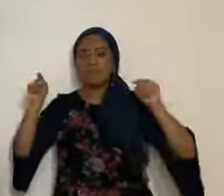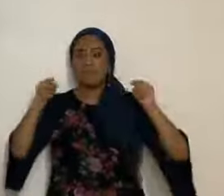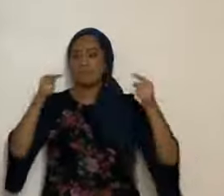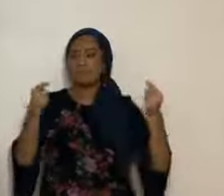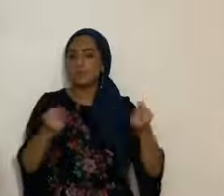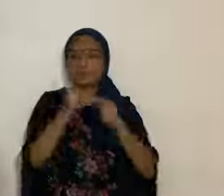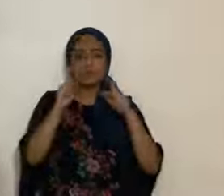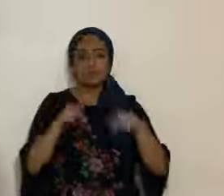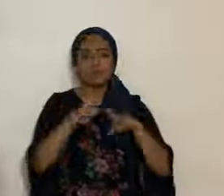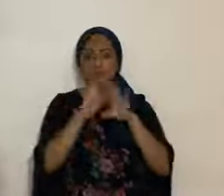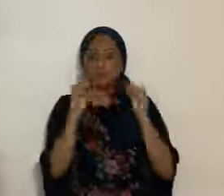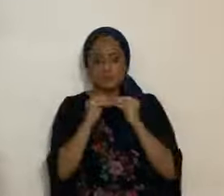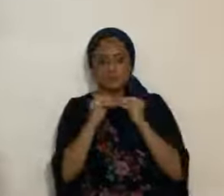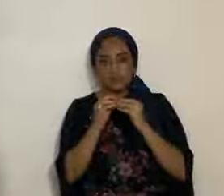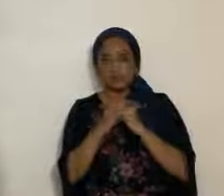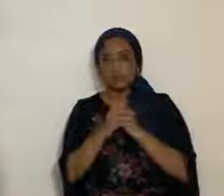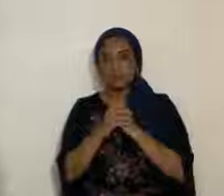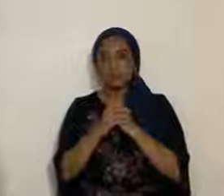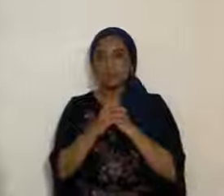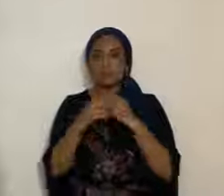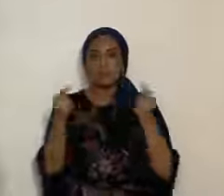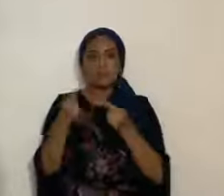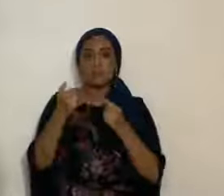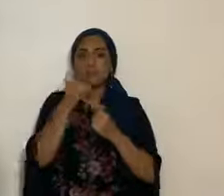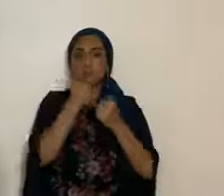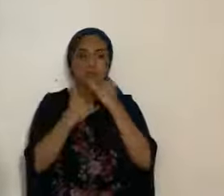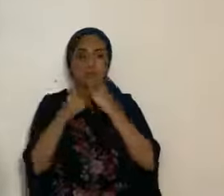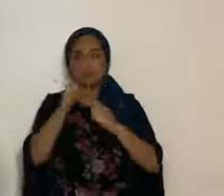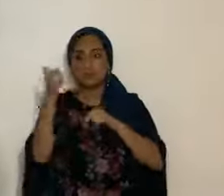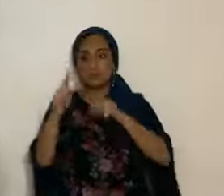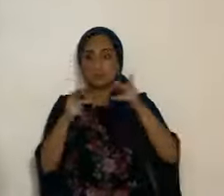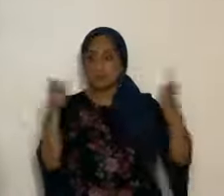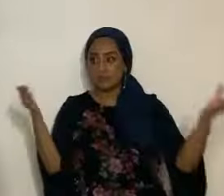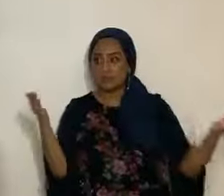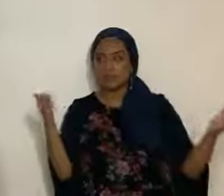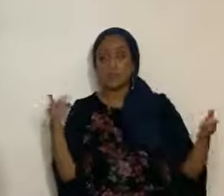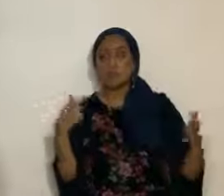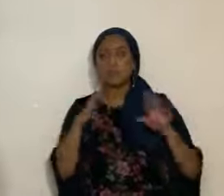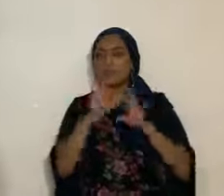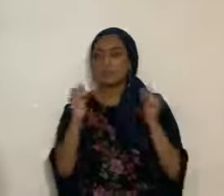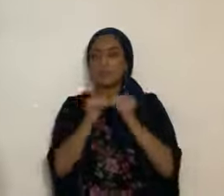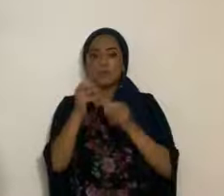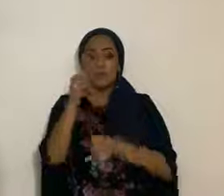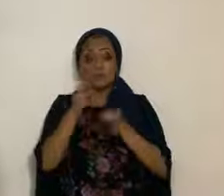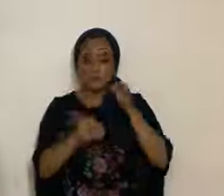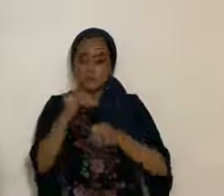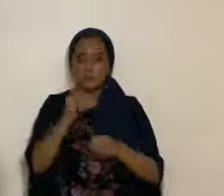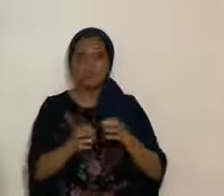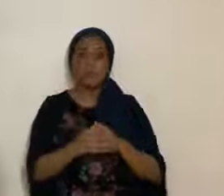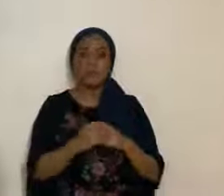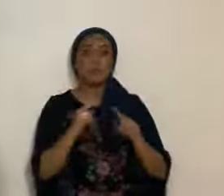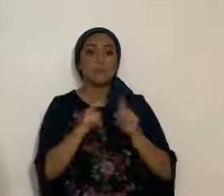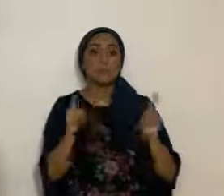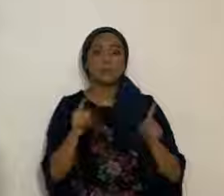pecadores, los pecados, los errores de los demás, y ya no enjuiciamos, sino al igual que